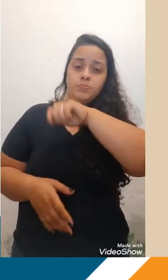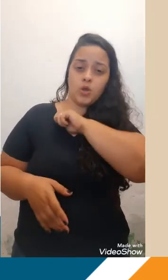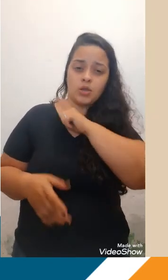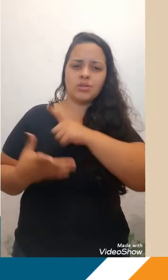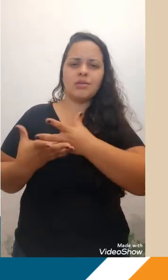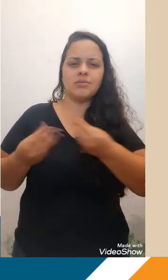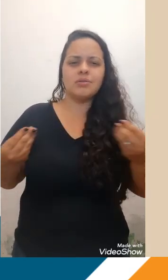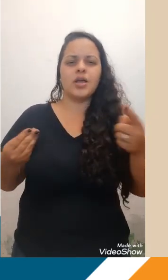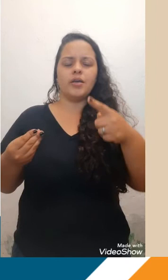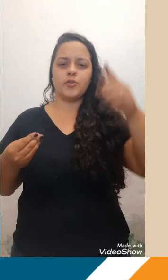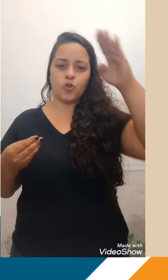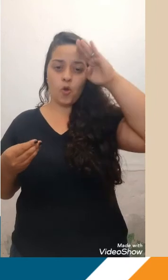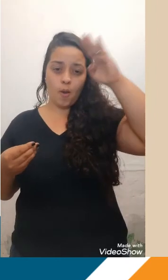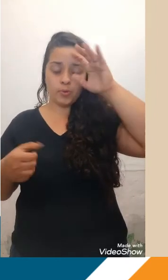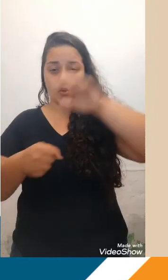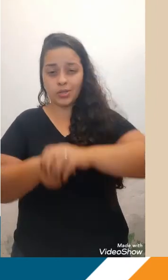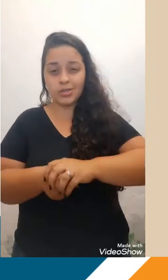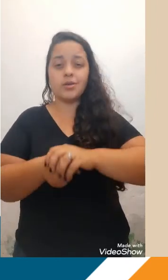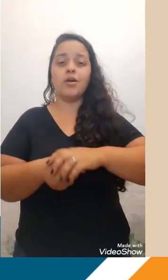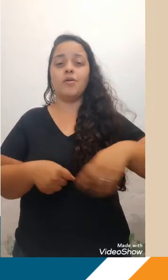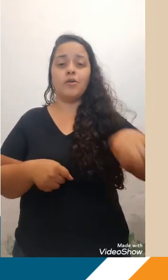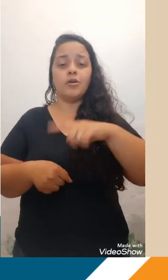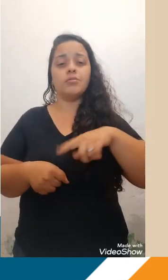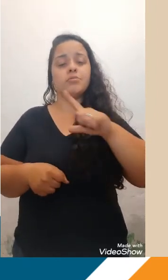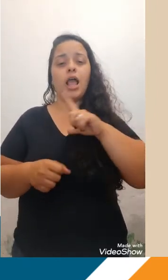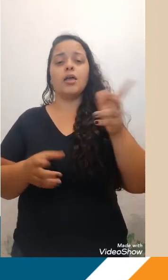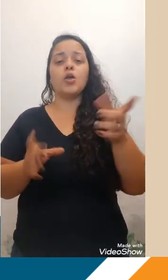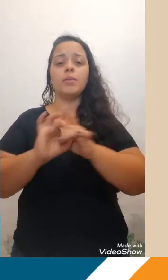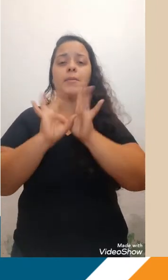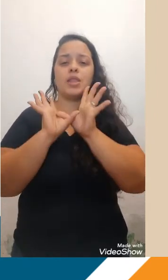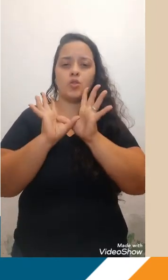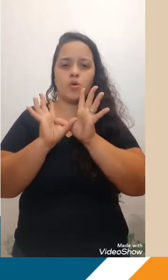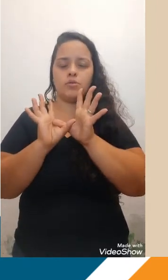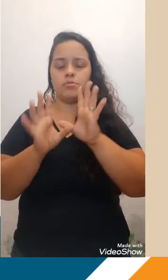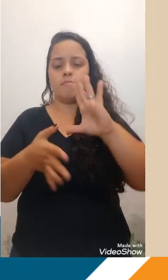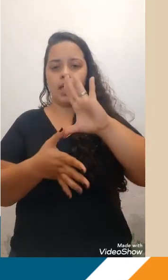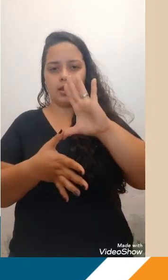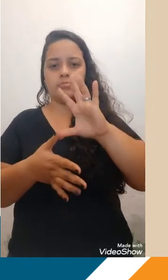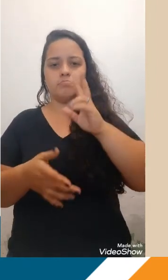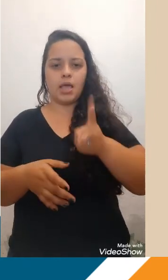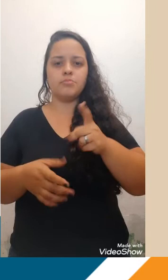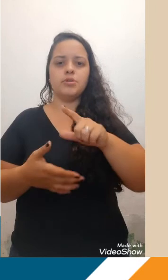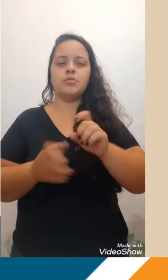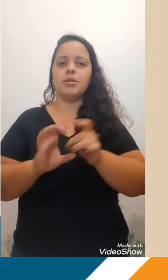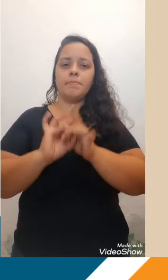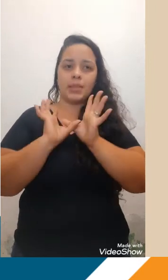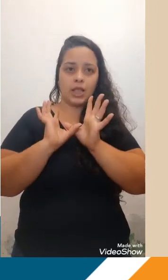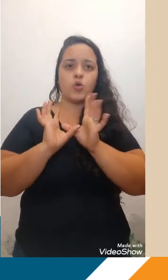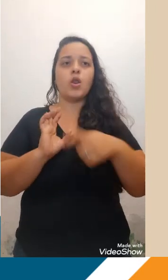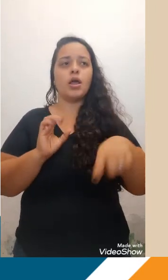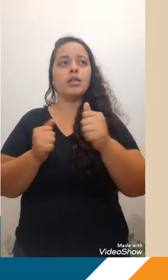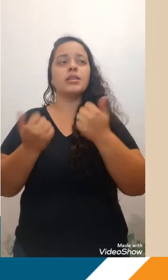sido formadas as tropas coloniais lideradas pelos libertadores da América. Sim, os libertadores que,